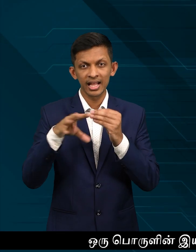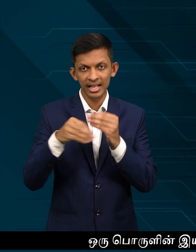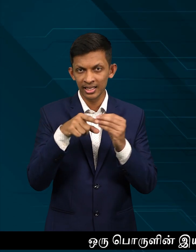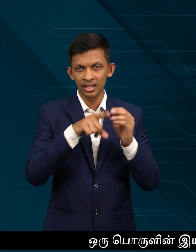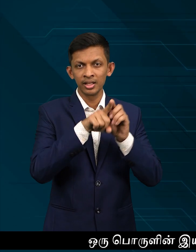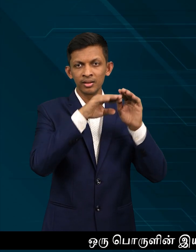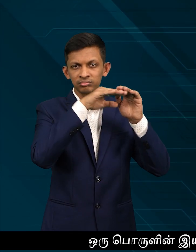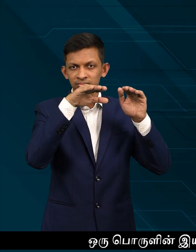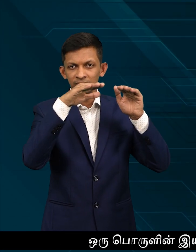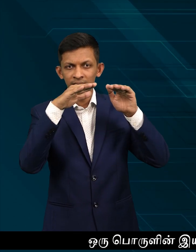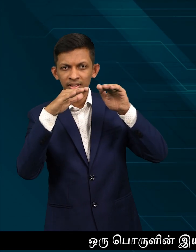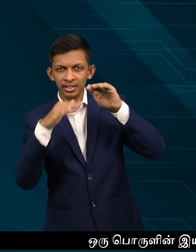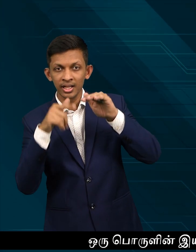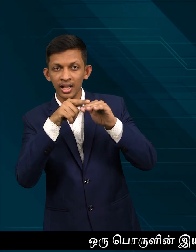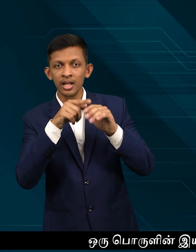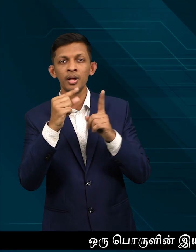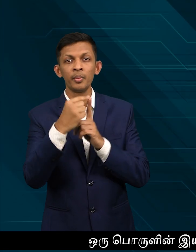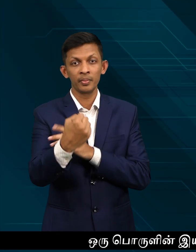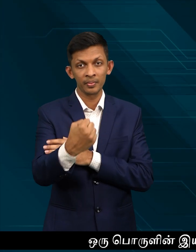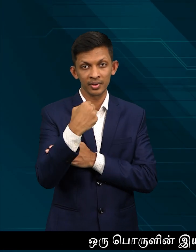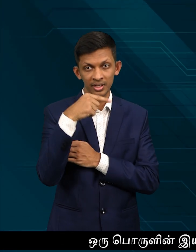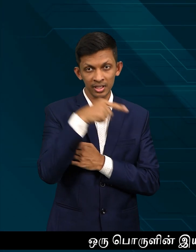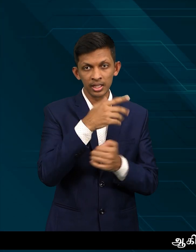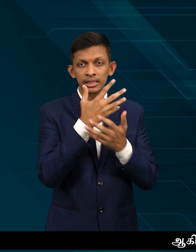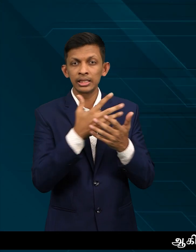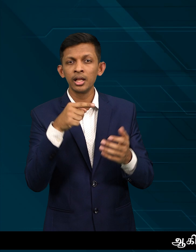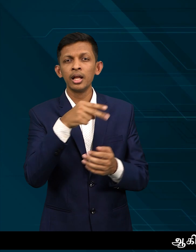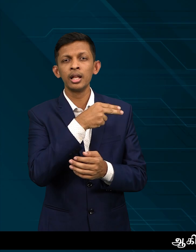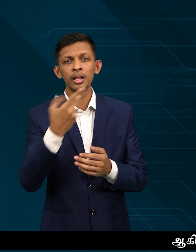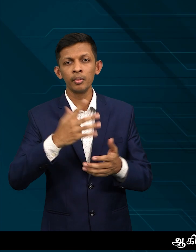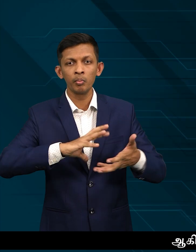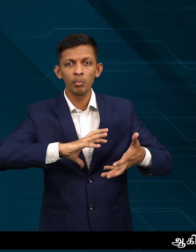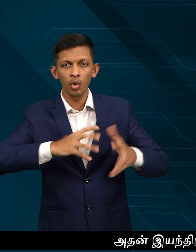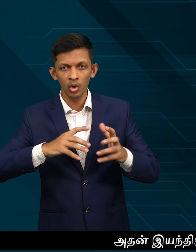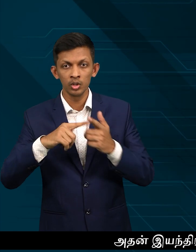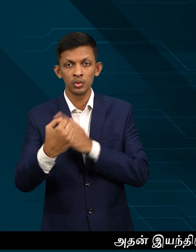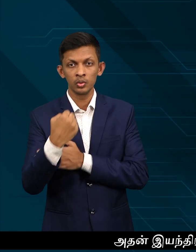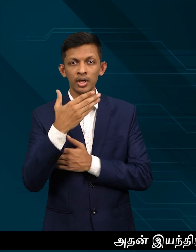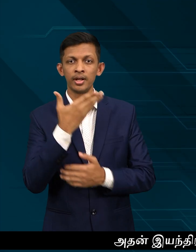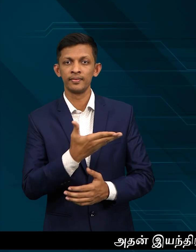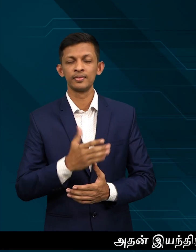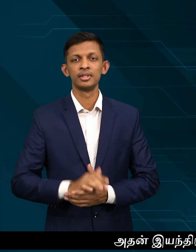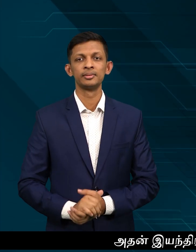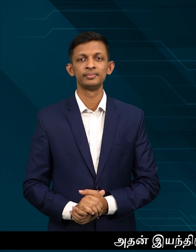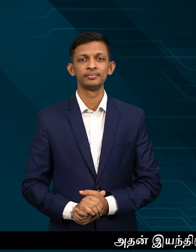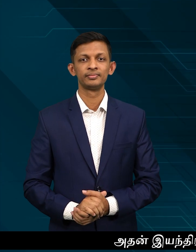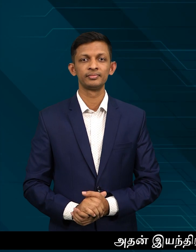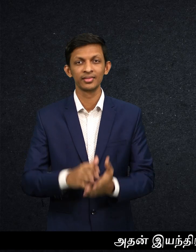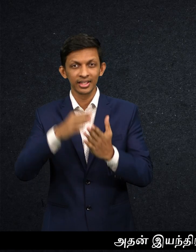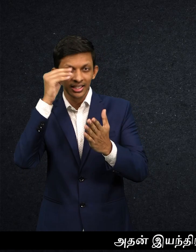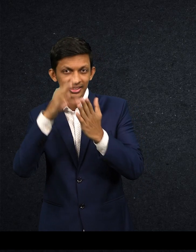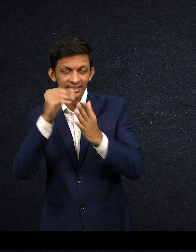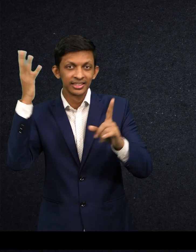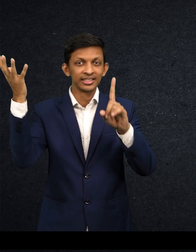ஒரு பொருளின் இயக்க ஆற்றல் மற்றும் சாத்தியமான ஆற்றல் ஆகியவற்றின் கூட்டுத்தொகை அதன் இயந்திர ஆற்றல் என்று